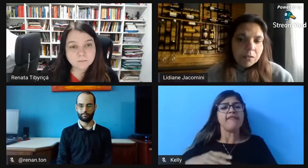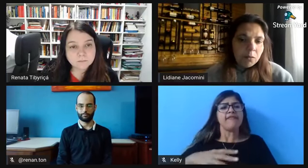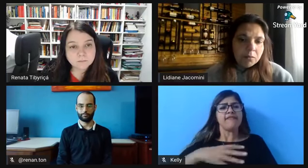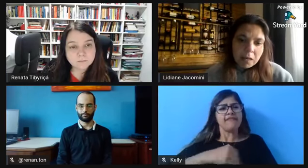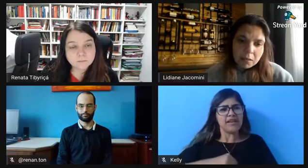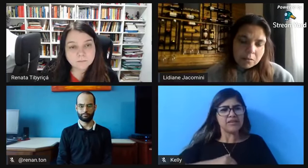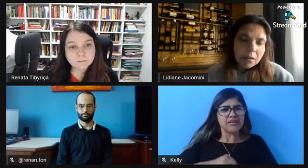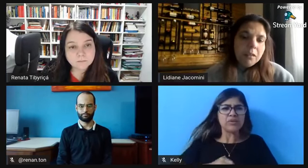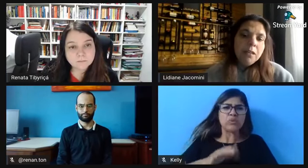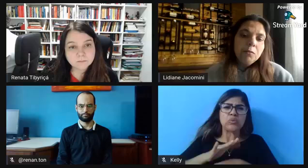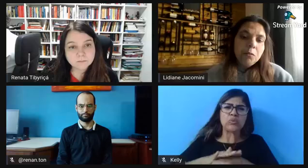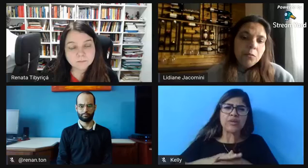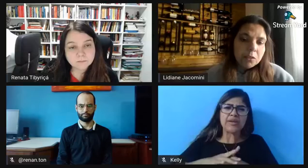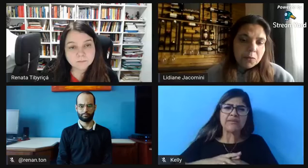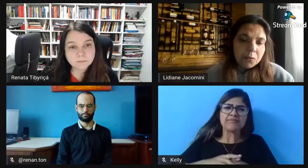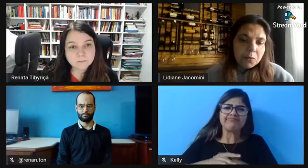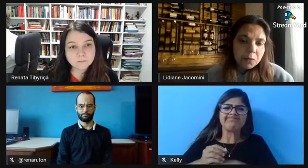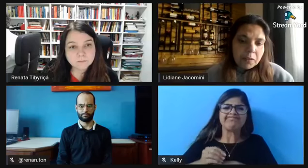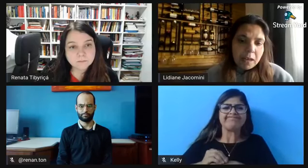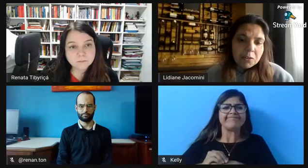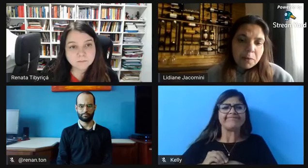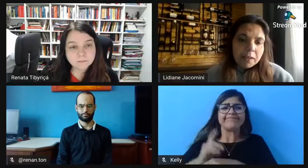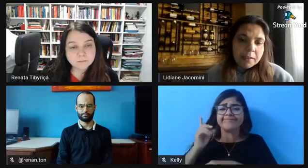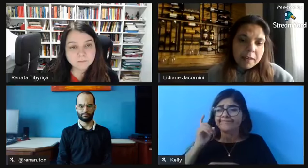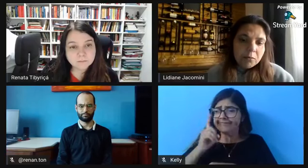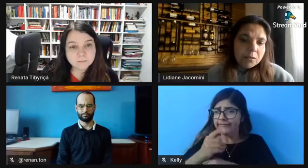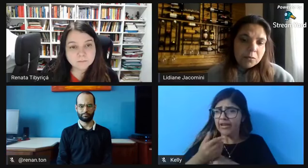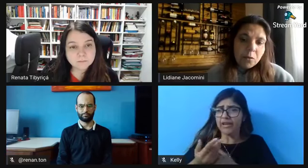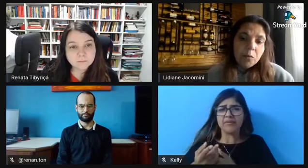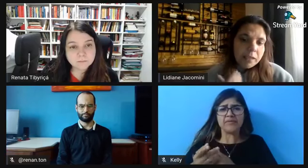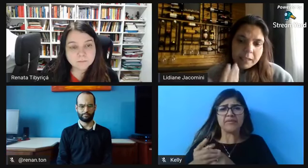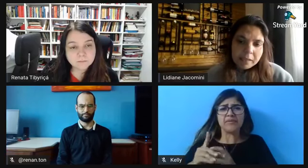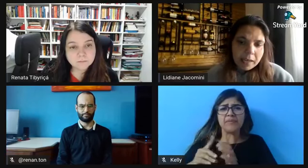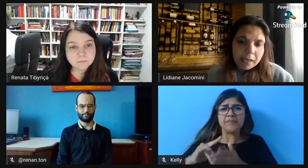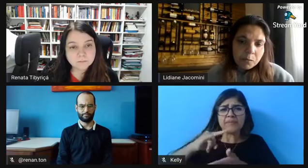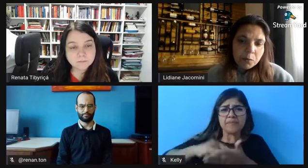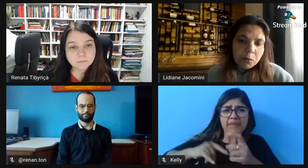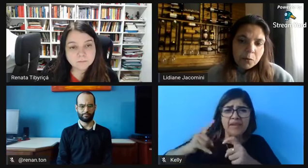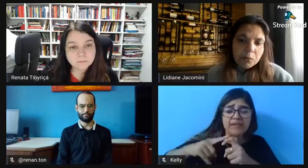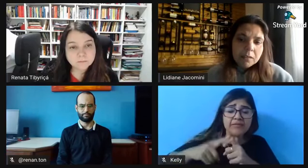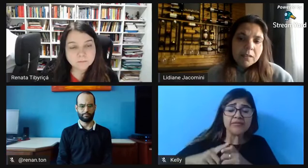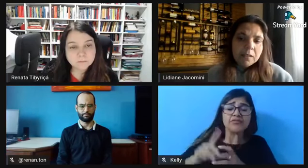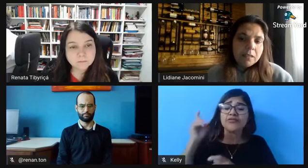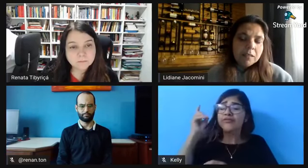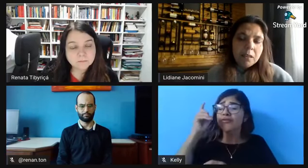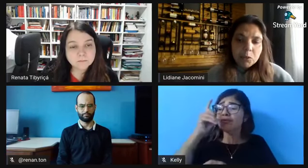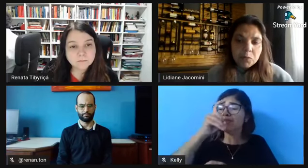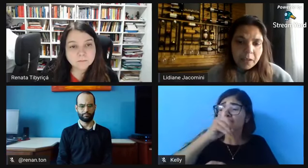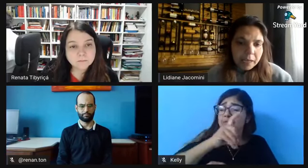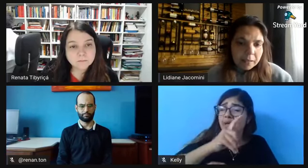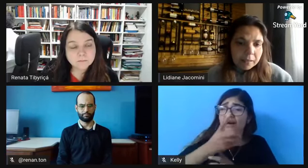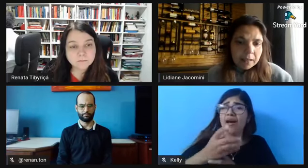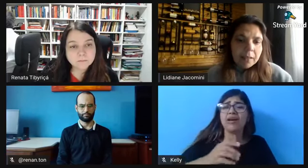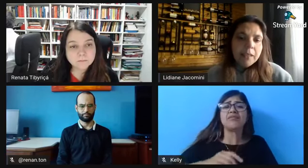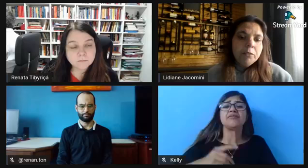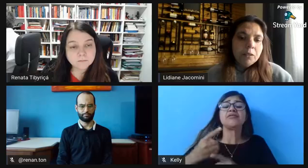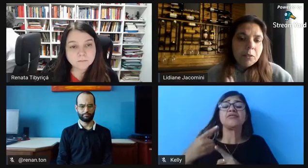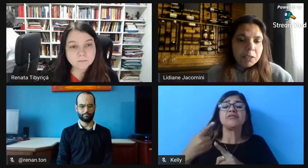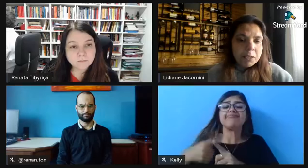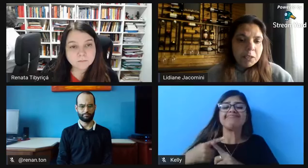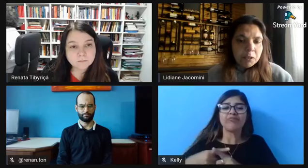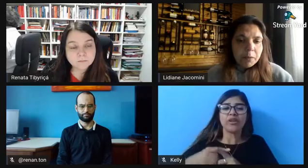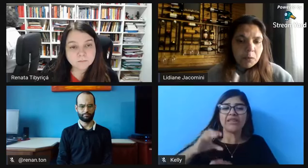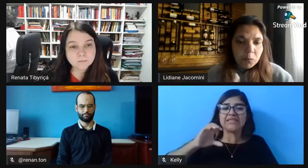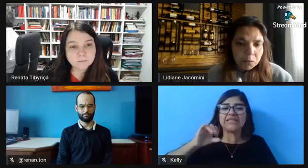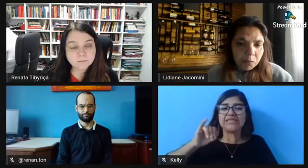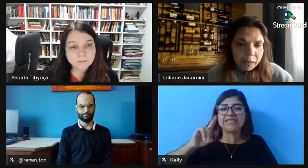são desencontrados. Eu tenho muita dificuldade para lidar com o INSS por conta das CIDs serem muito diferentes. Eu tenho